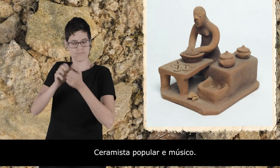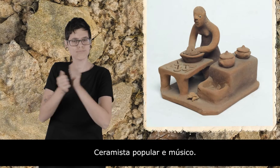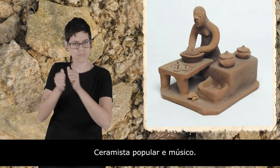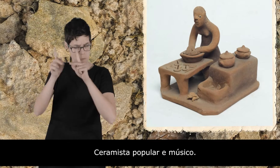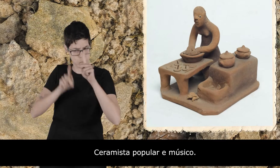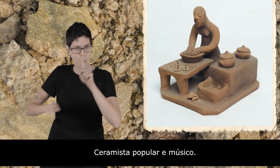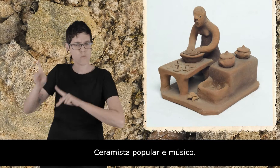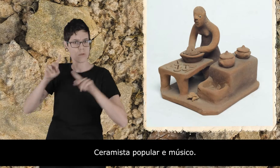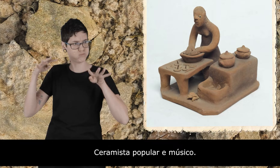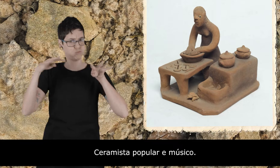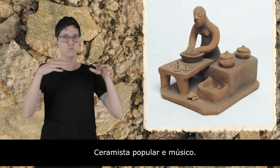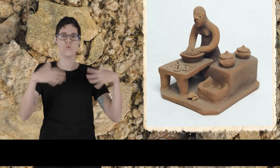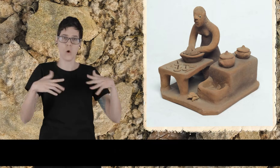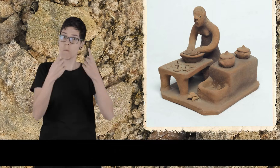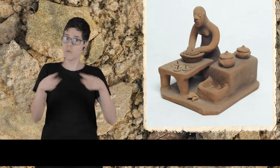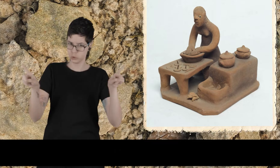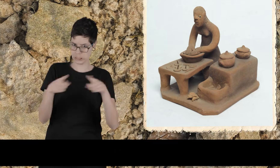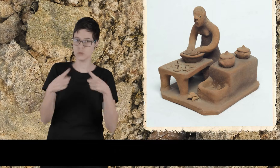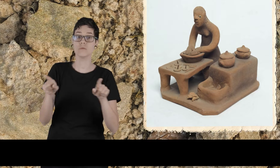Ceramista popular e músico.